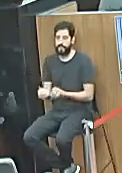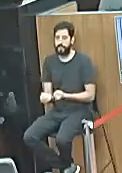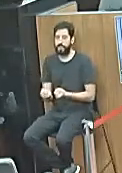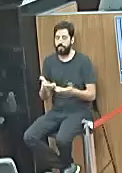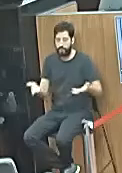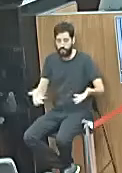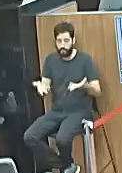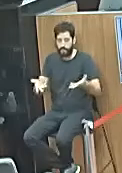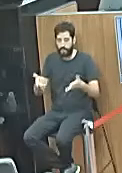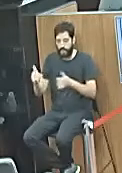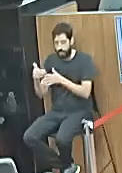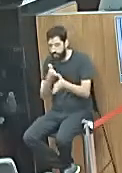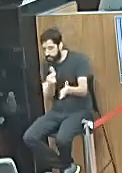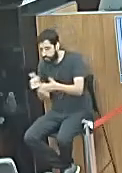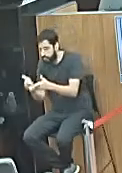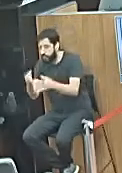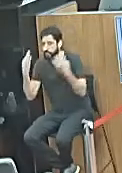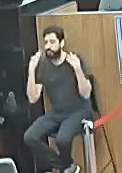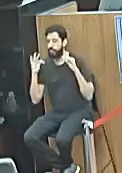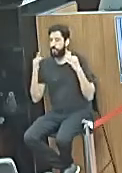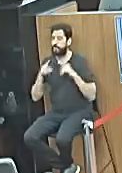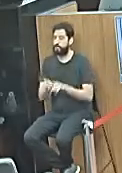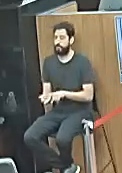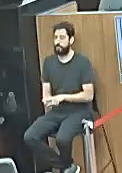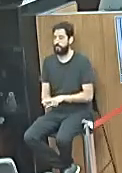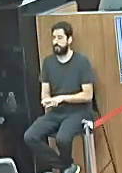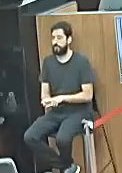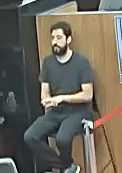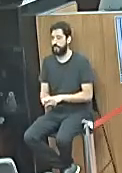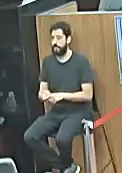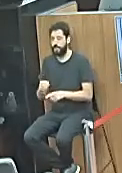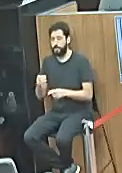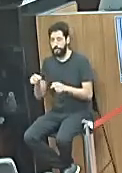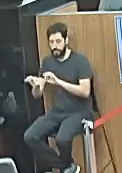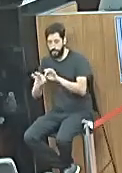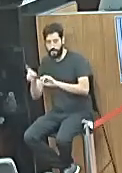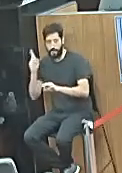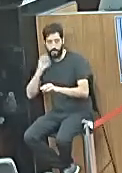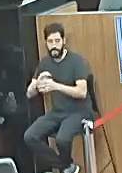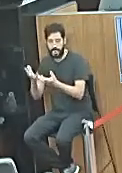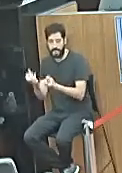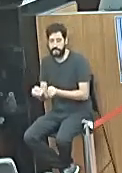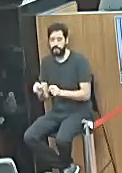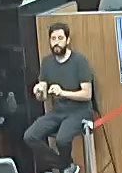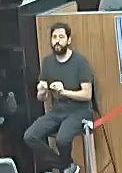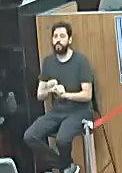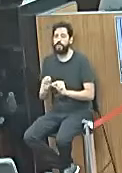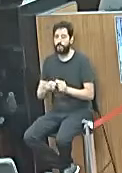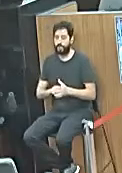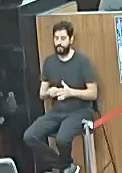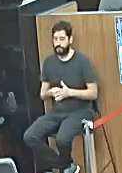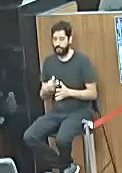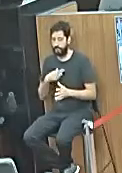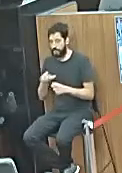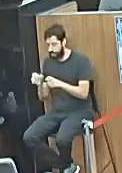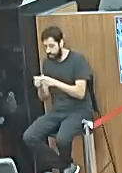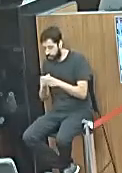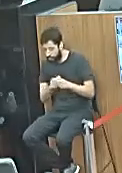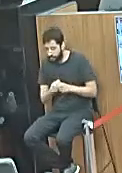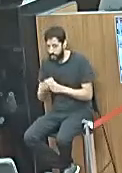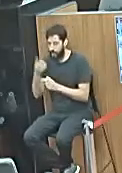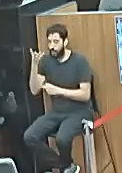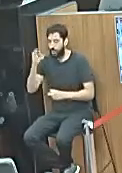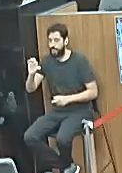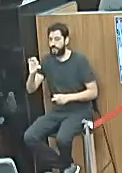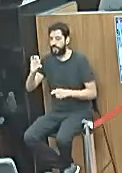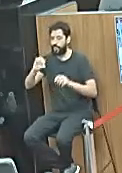criação de roteiros turísticos o programa minas recebe envolve receber pequenos receptivos turísticos de 49